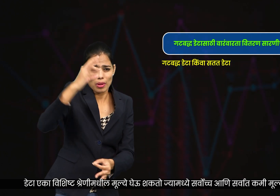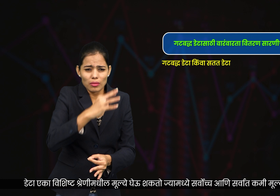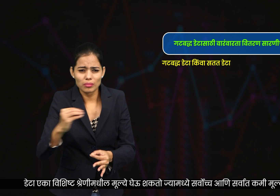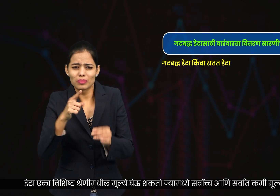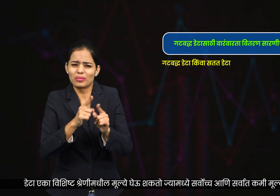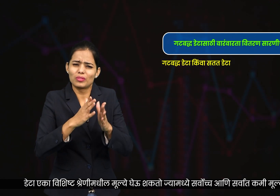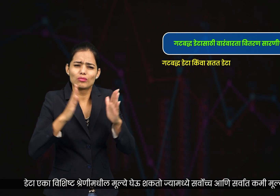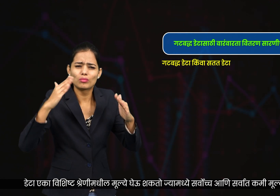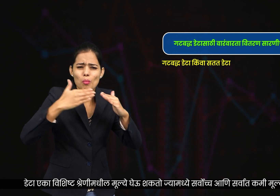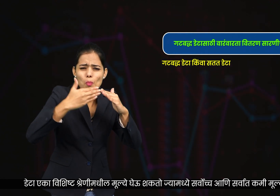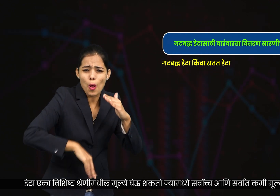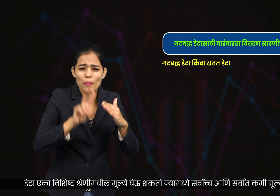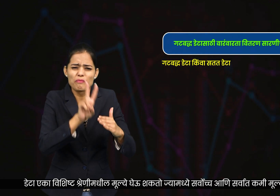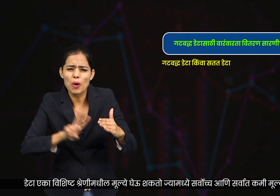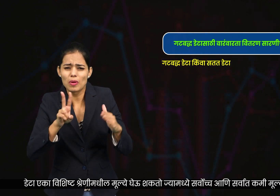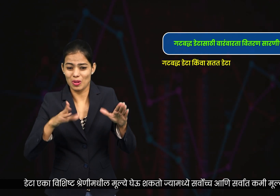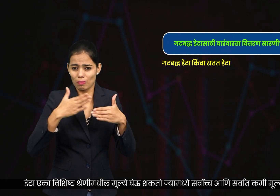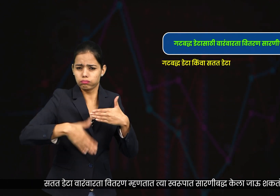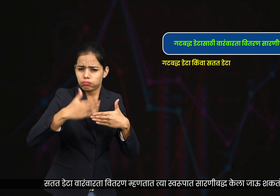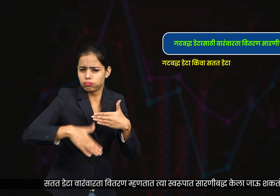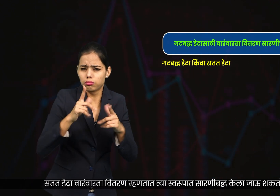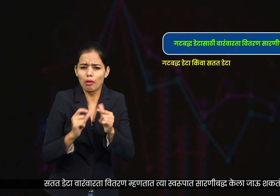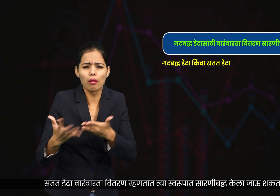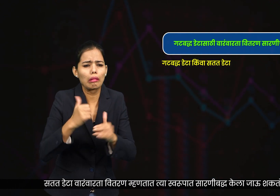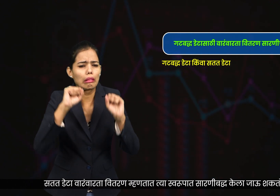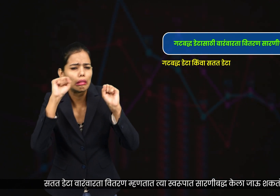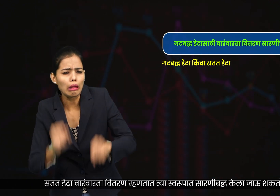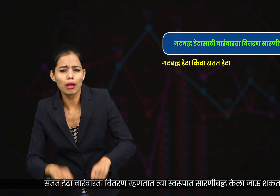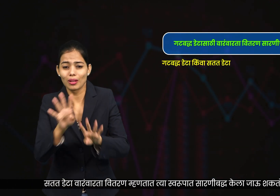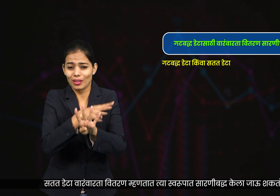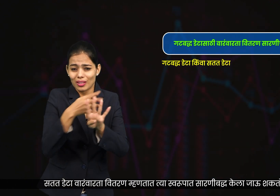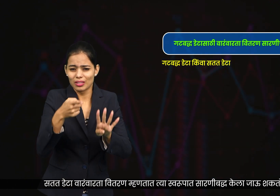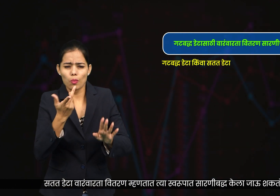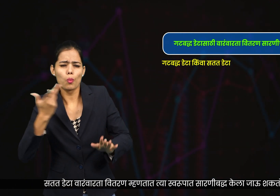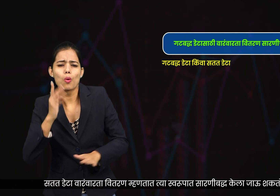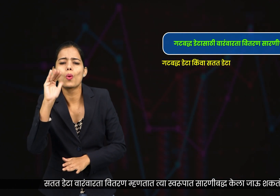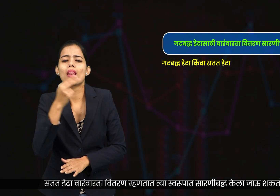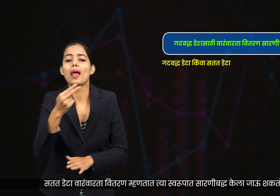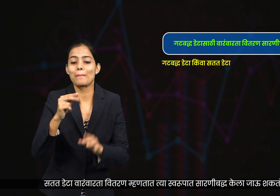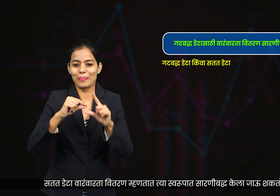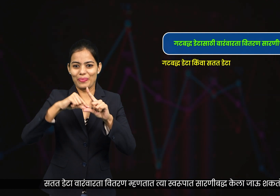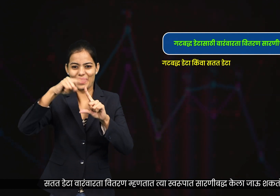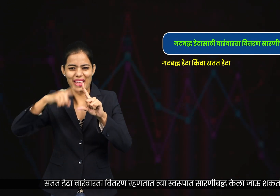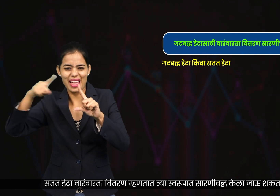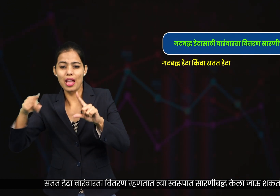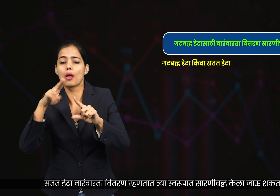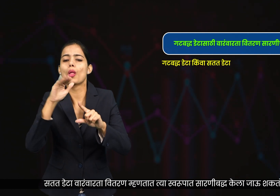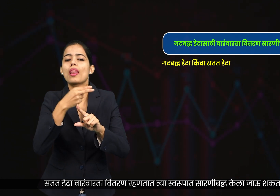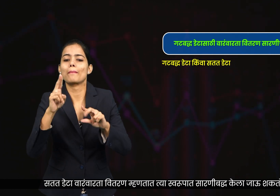आणि सर्वात कमी मूल्य असते. सतत डेटा वारंवारता वितरण म्हणतात. या स्वरूपात सारणीबद्ध केला जाऊ